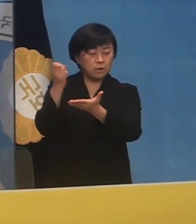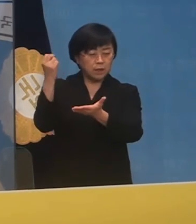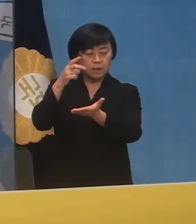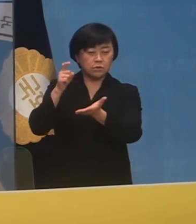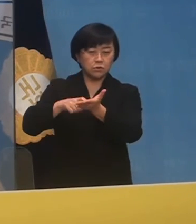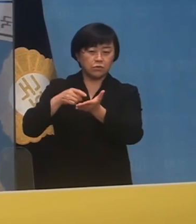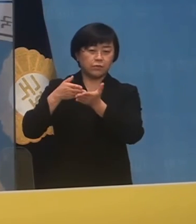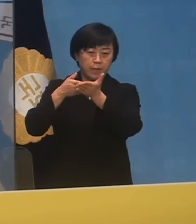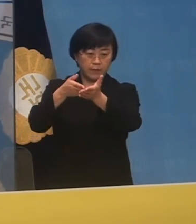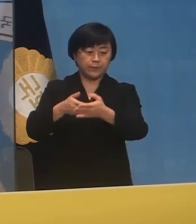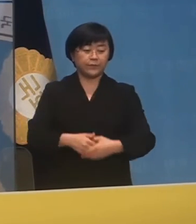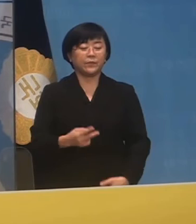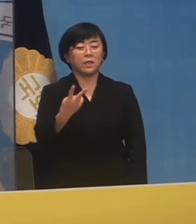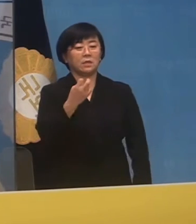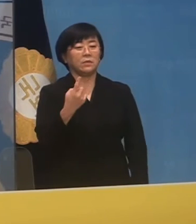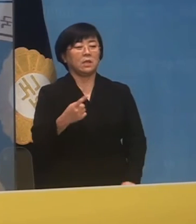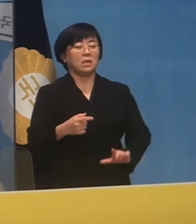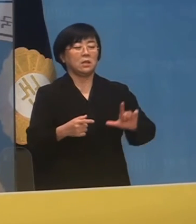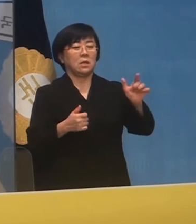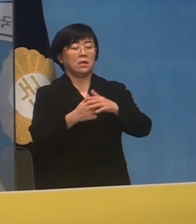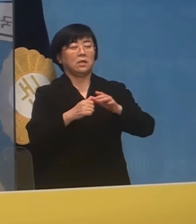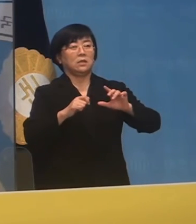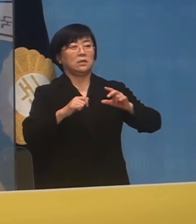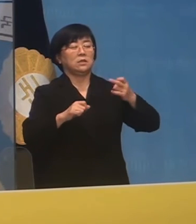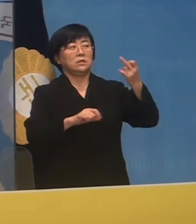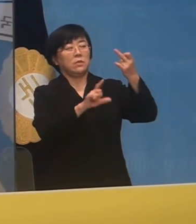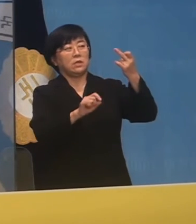촉구합니다. 2021년 12월